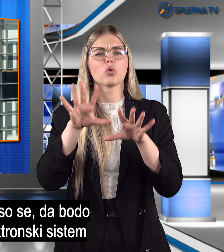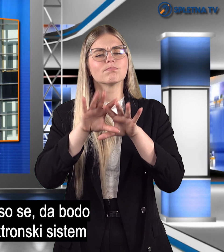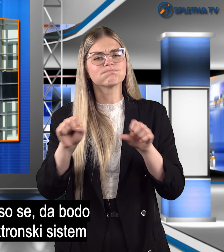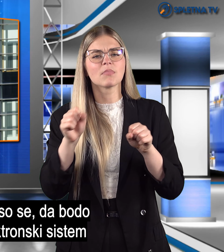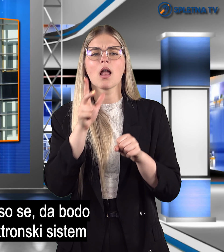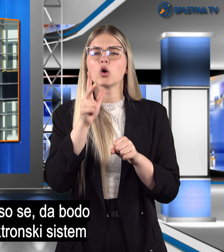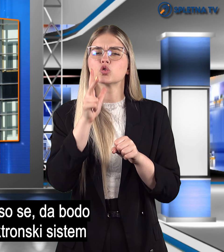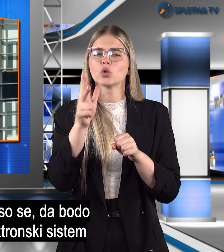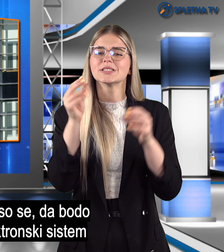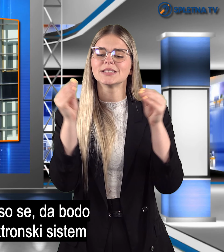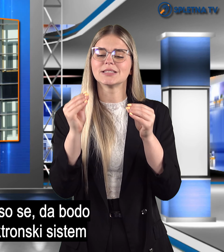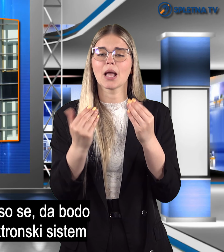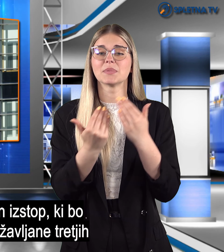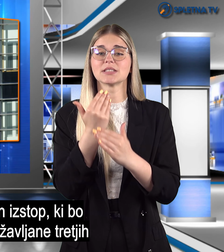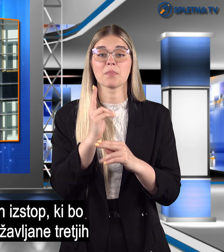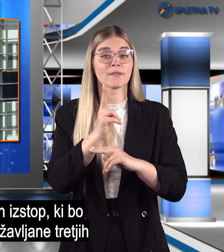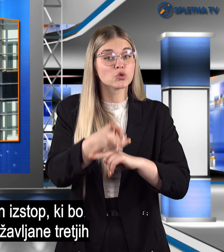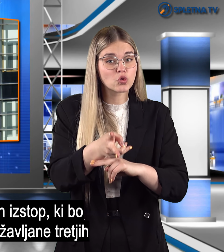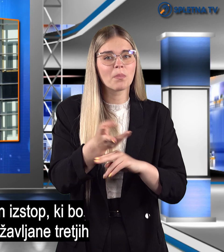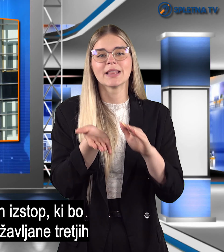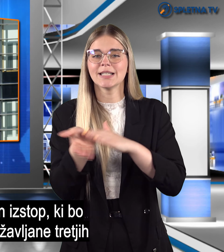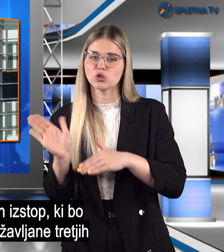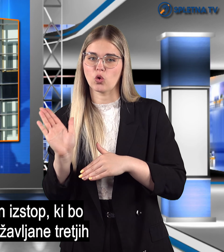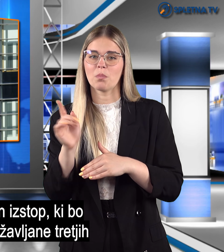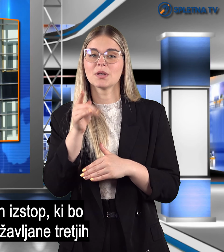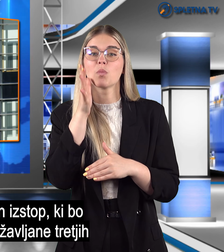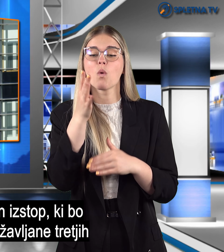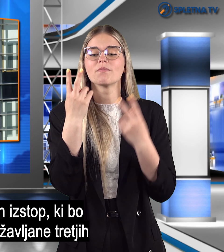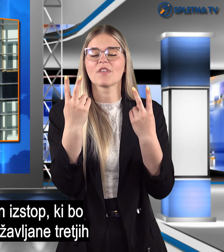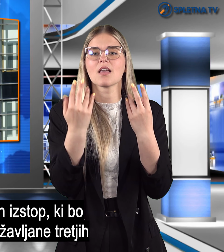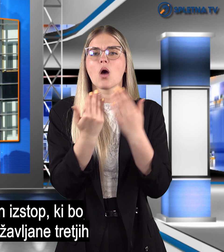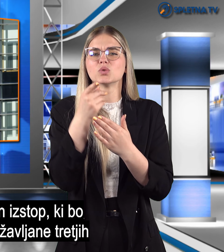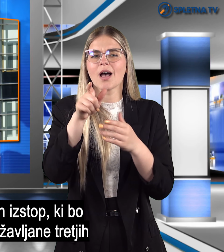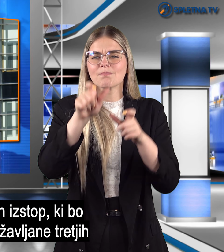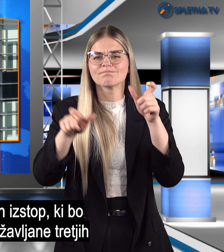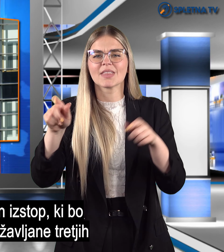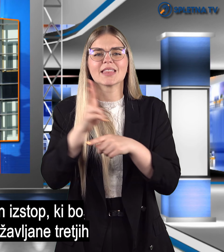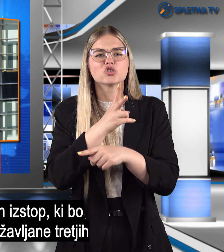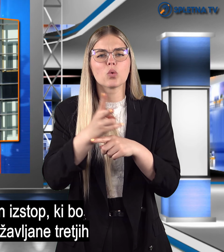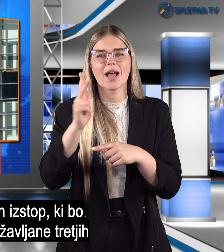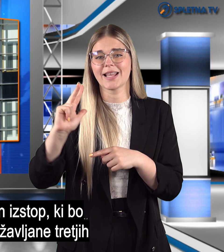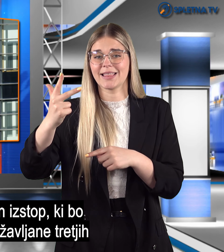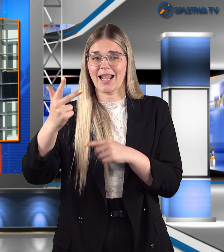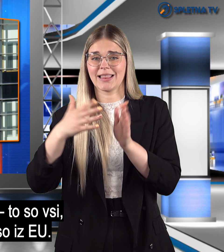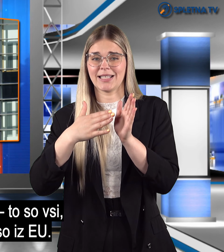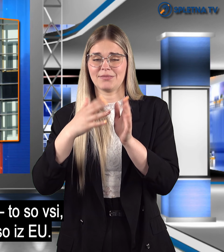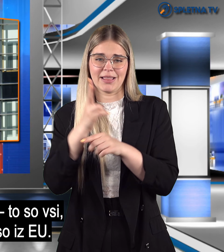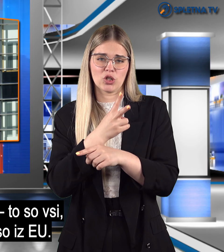uvedli elektronski sistem za vstop in izstop, ki bo veljal za državljane tretjih držav. To so vsi,